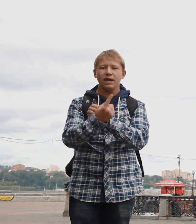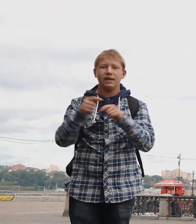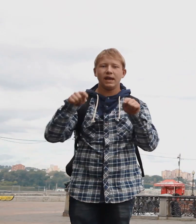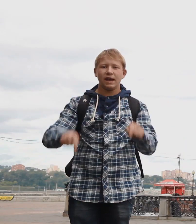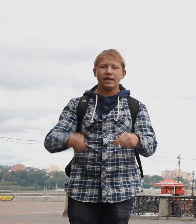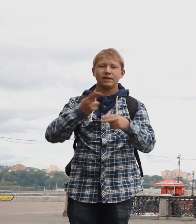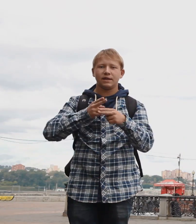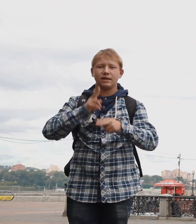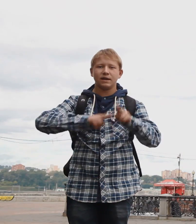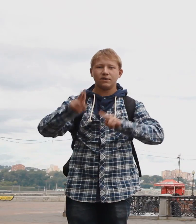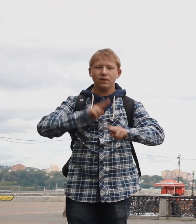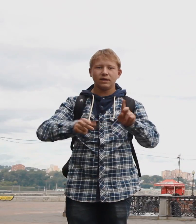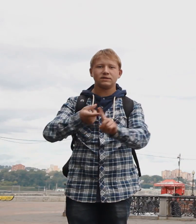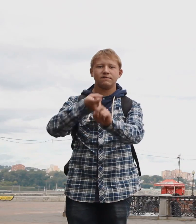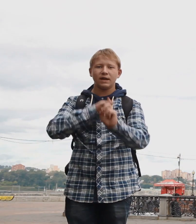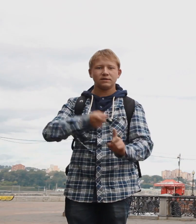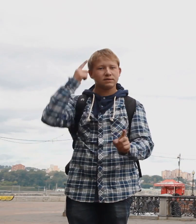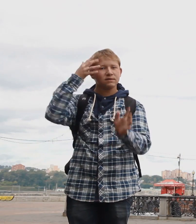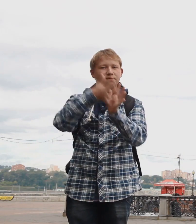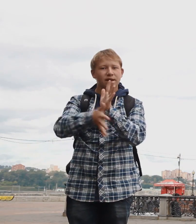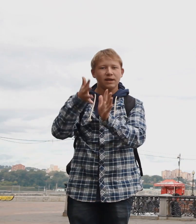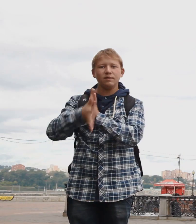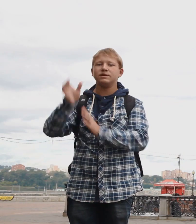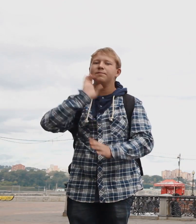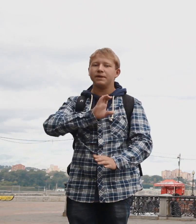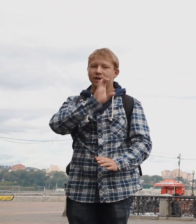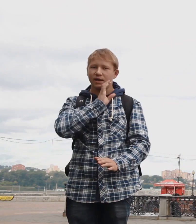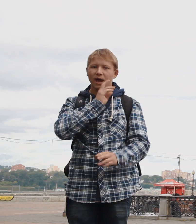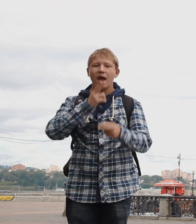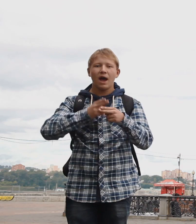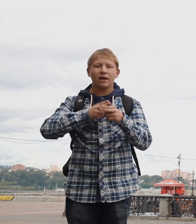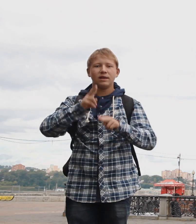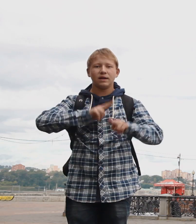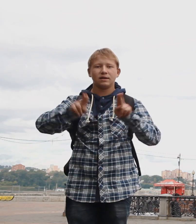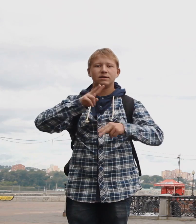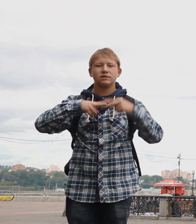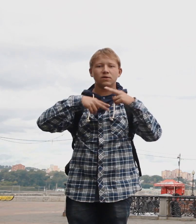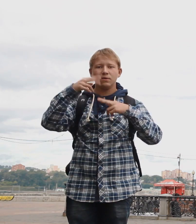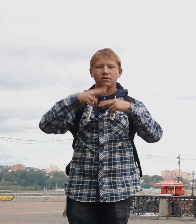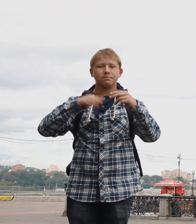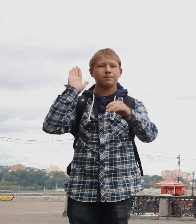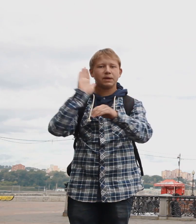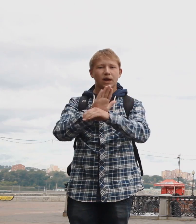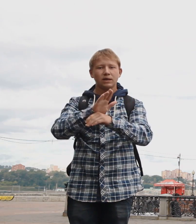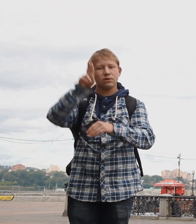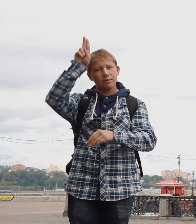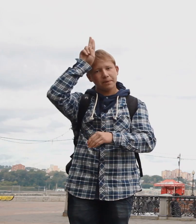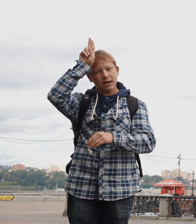Появление этой дороги связано с освоением Сибири. Она строилась по приказу